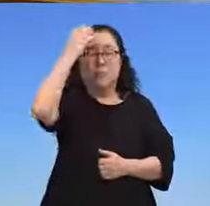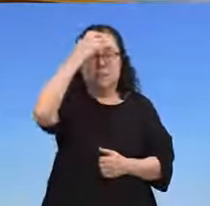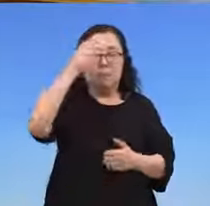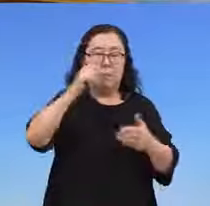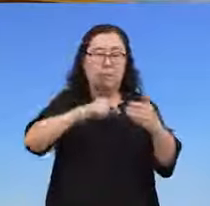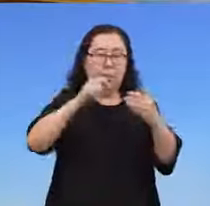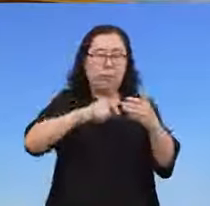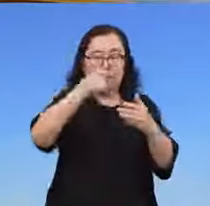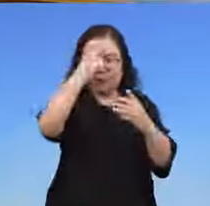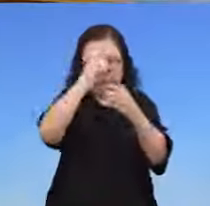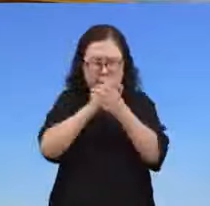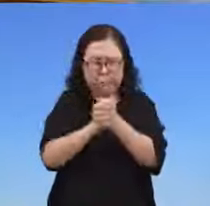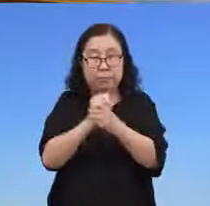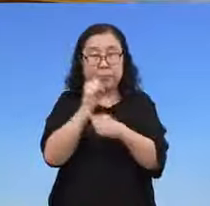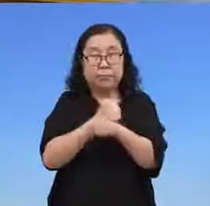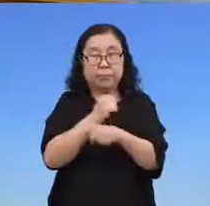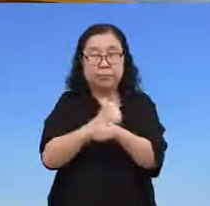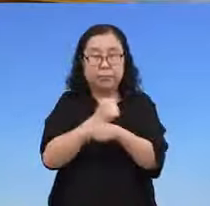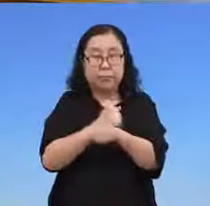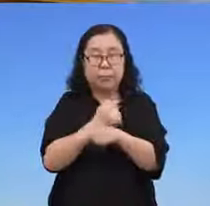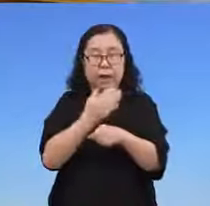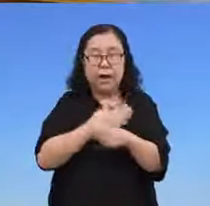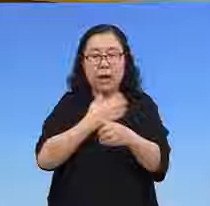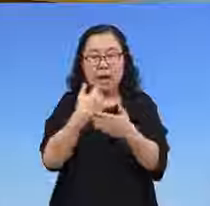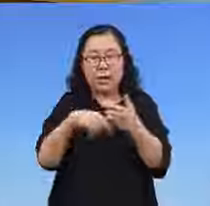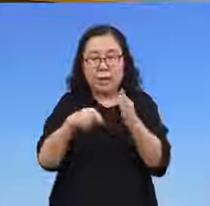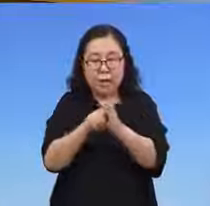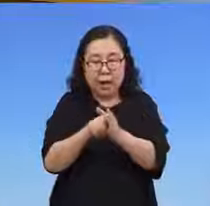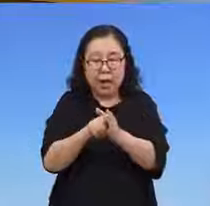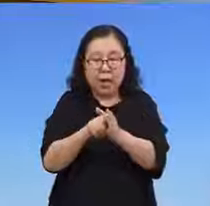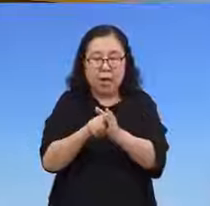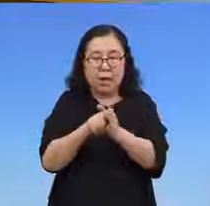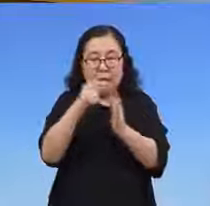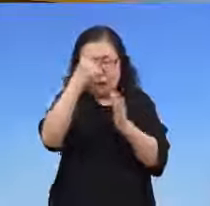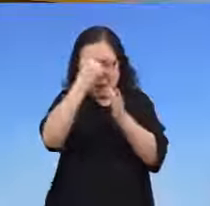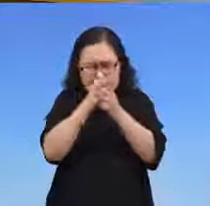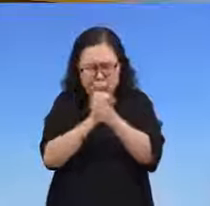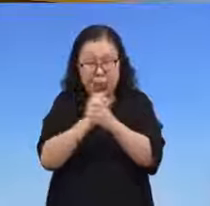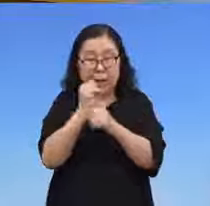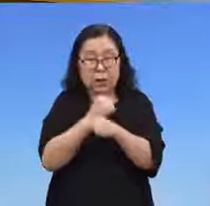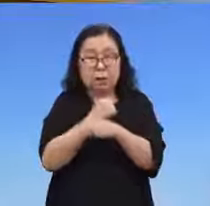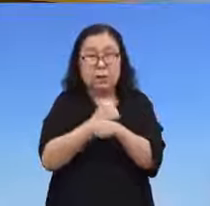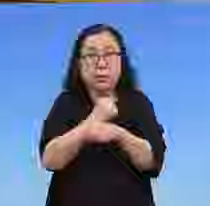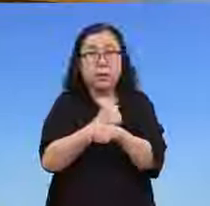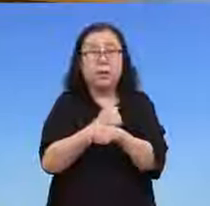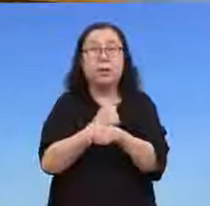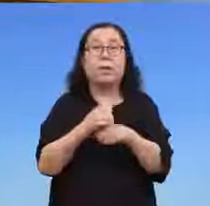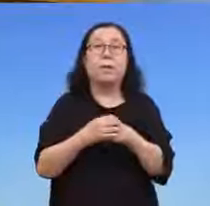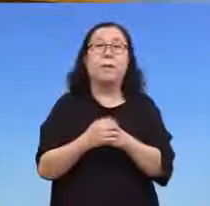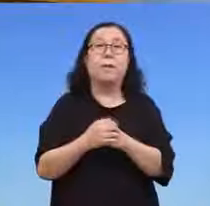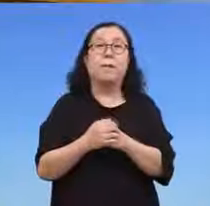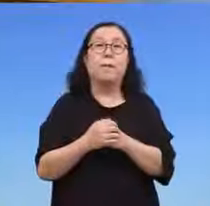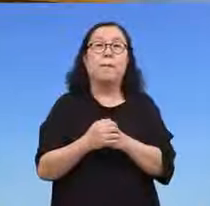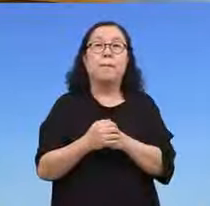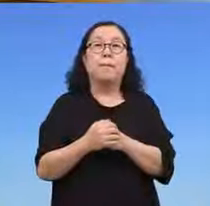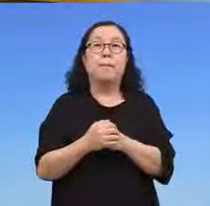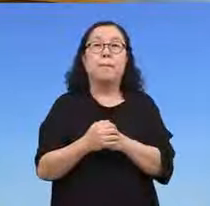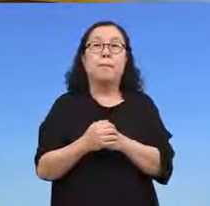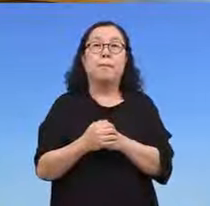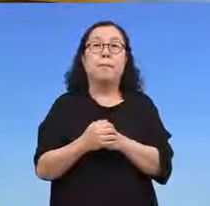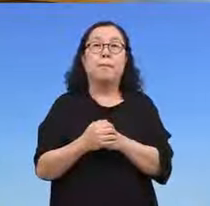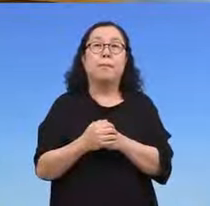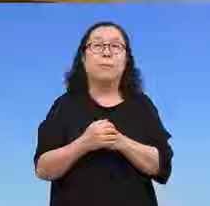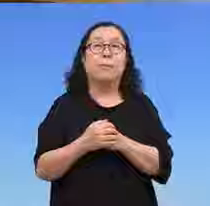안에서 기도하고 이게 19절에서 또 나를 위하여 구할 것은 이렇게 연결이 되는데요. 이거 보고요